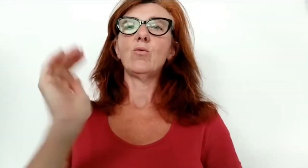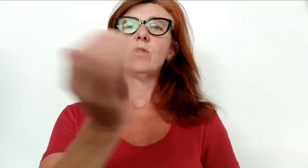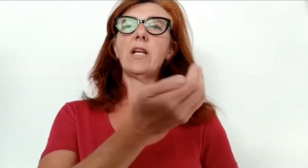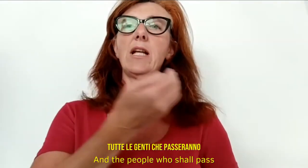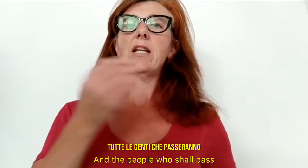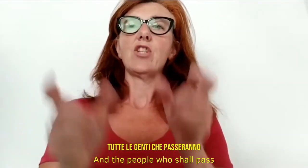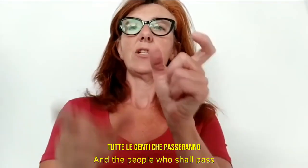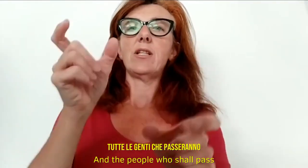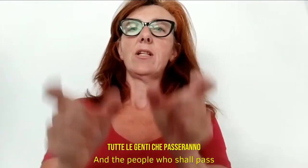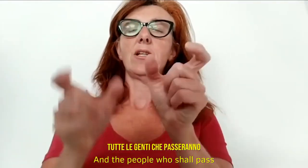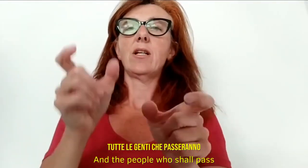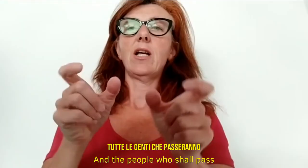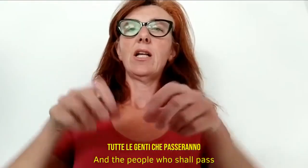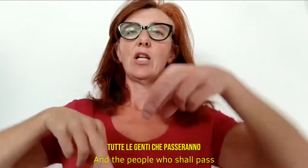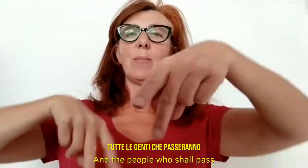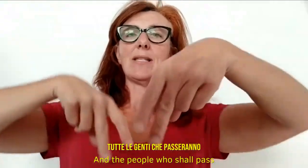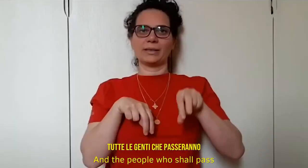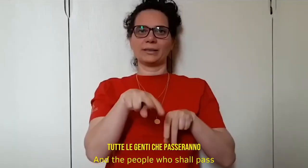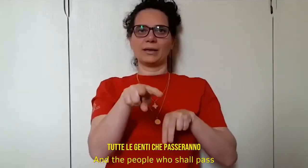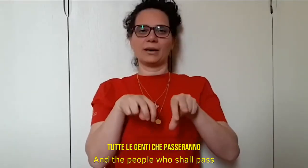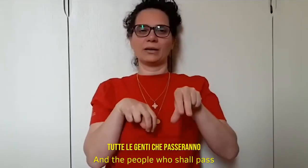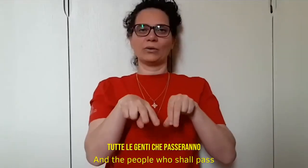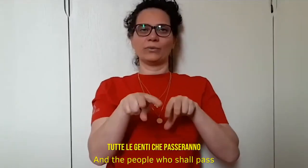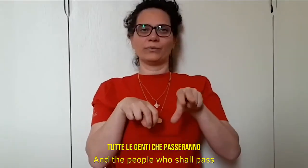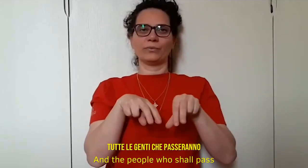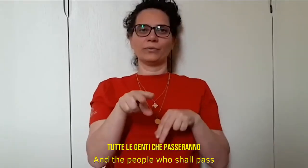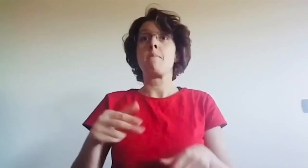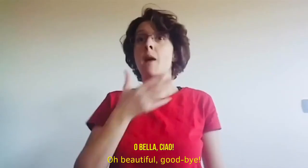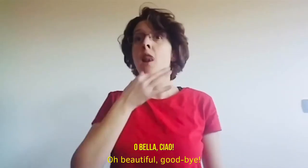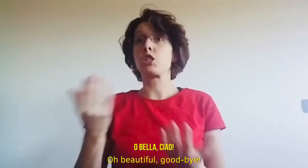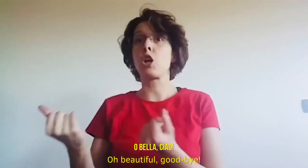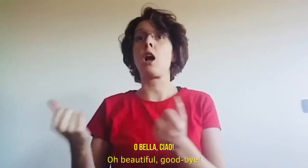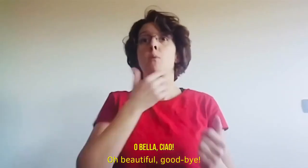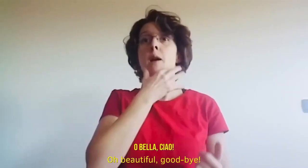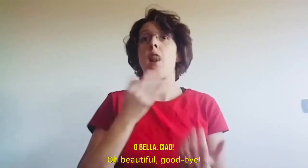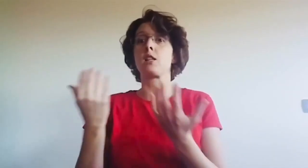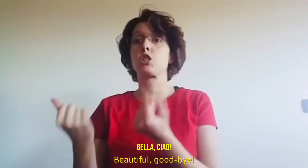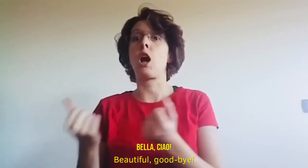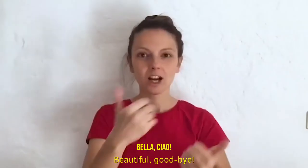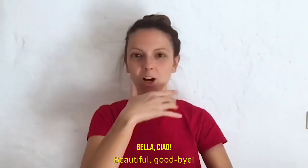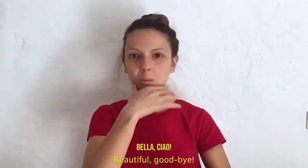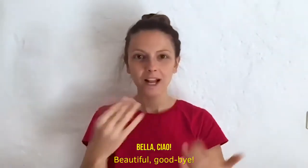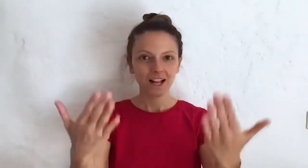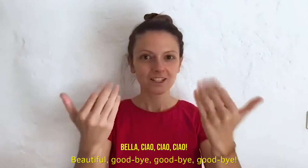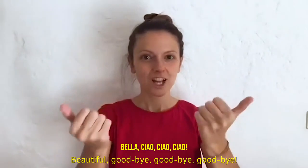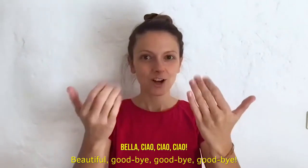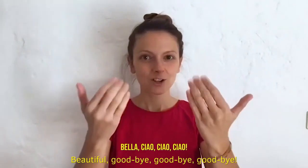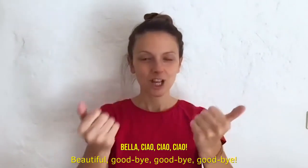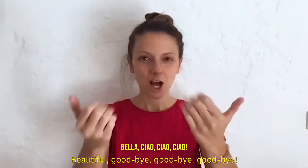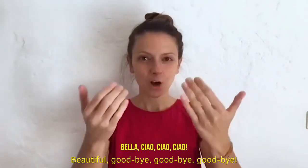Tutte le genti che passeranno, oh bella ciao, oh bella ciao, oh bella ciao, ciao,